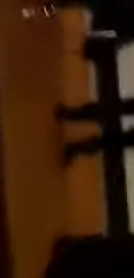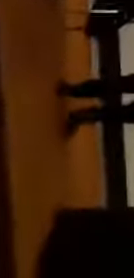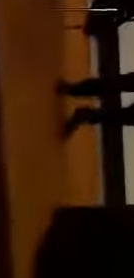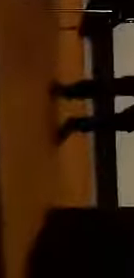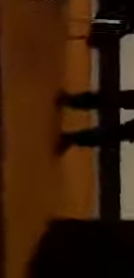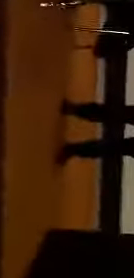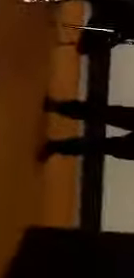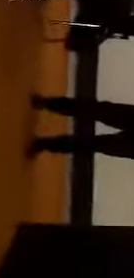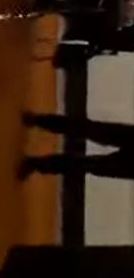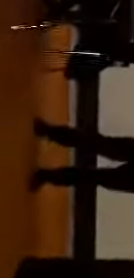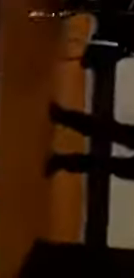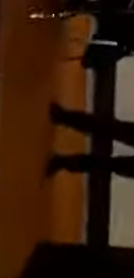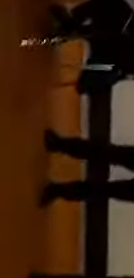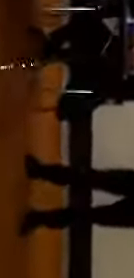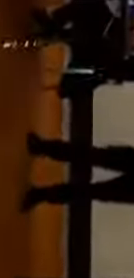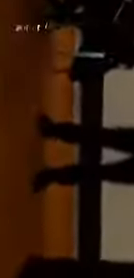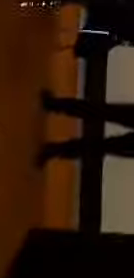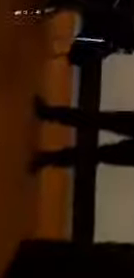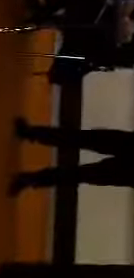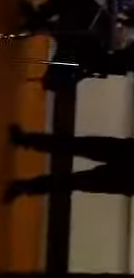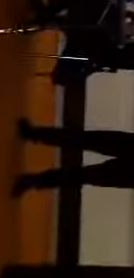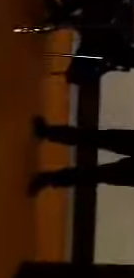Bien pegadito. ¿Me escucho?